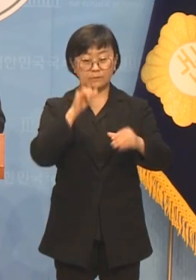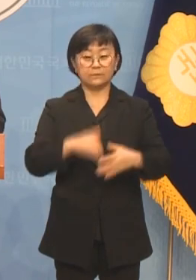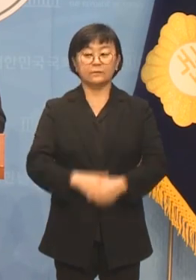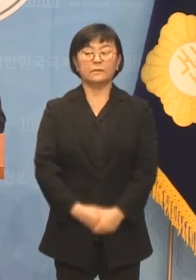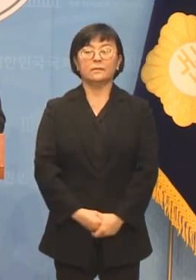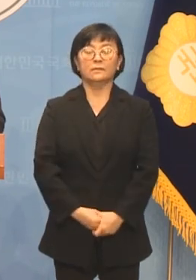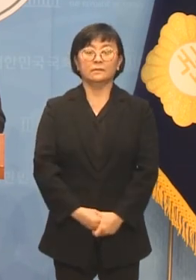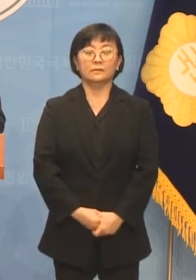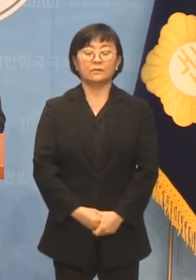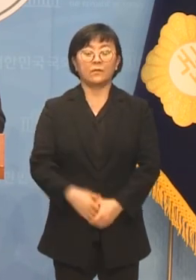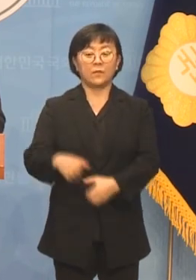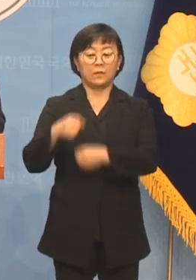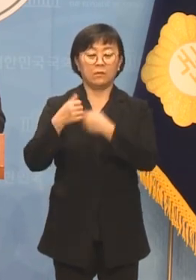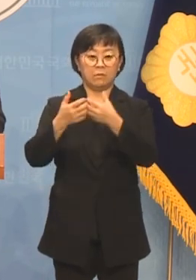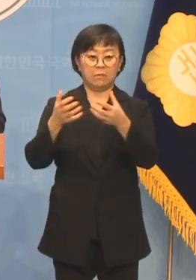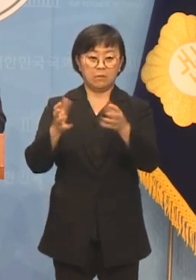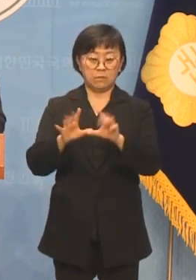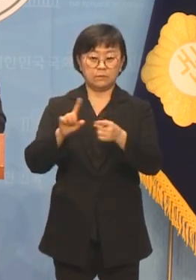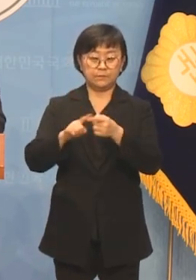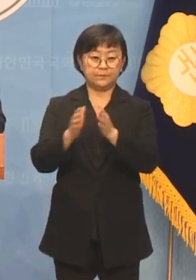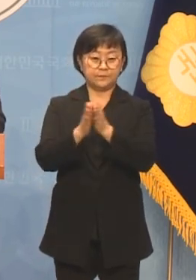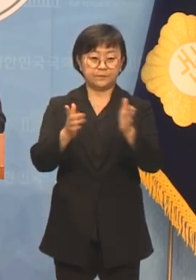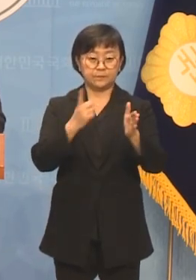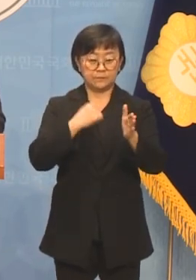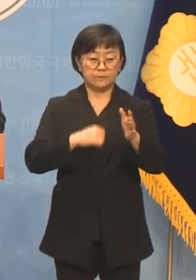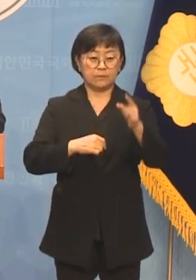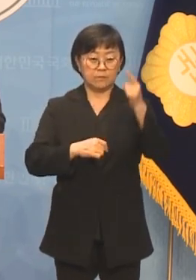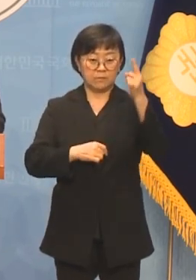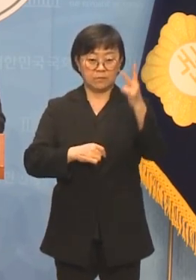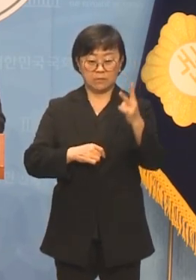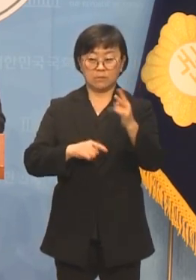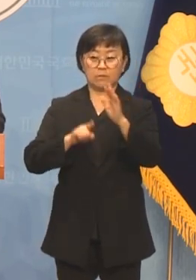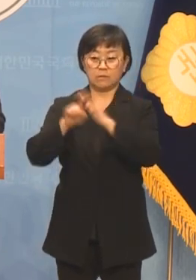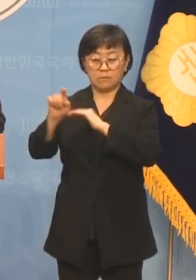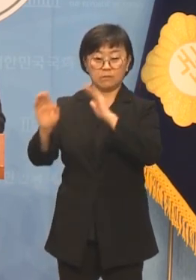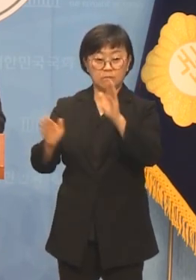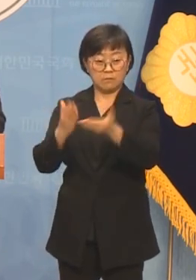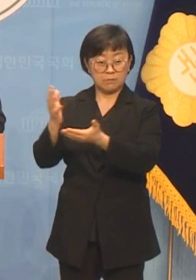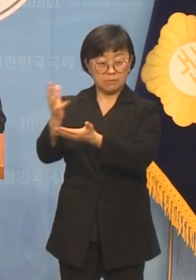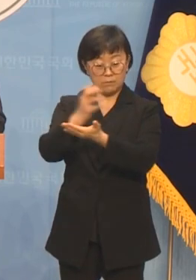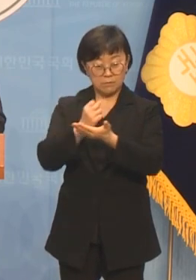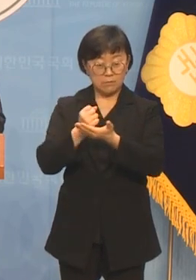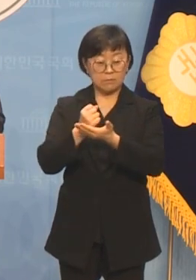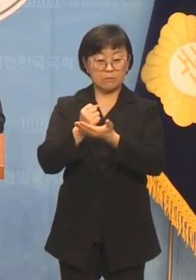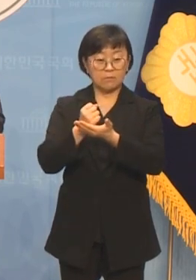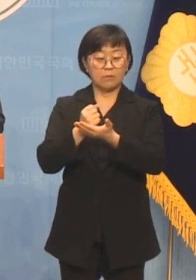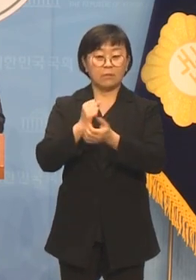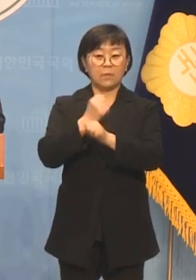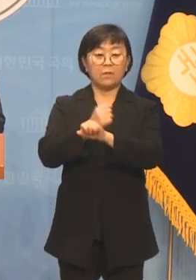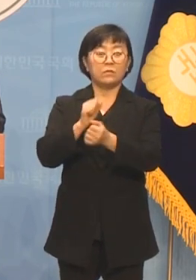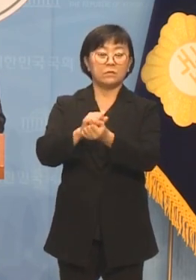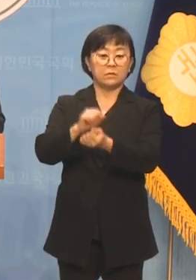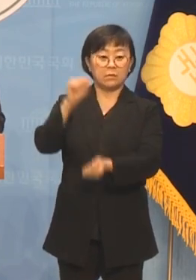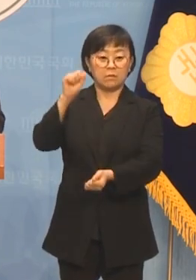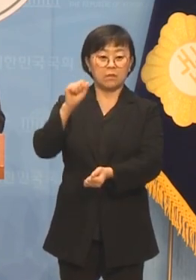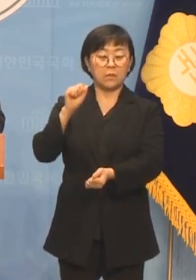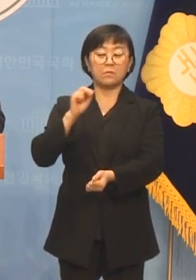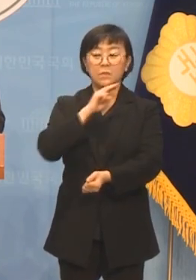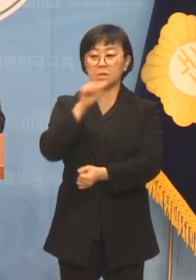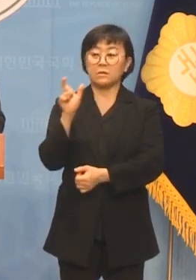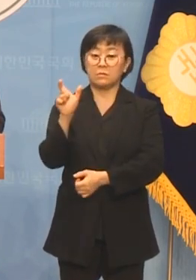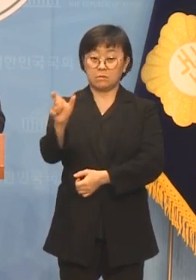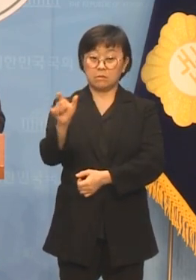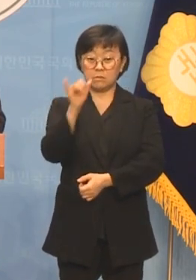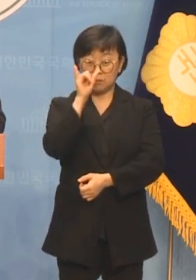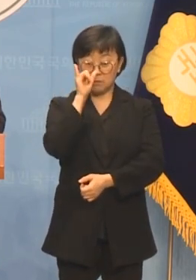상태이고요. 국방부에 대해서 시행됐던 2차례 압수수색의 경우에 압수수색 영장에 아예 피의자로 적시되어